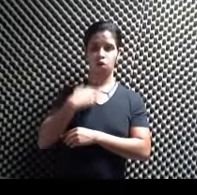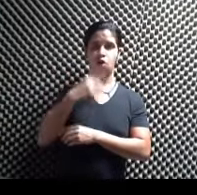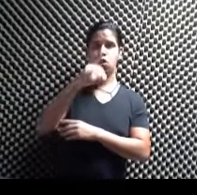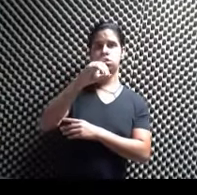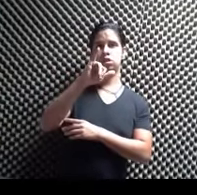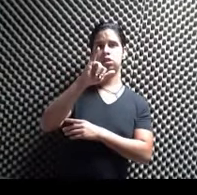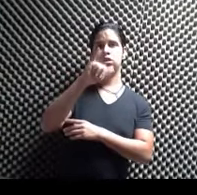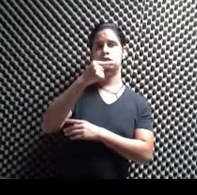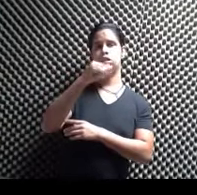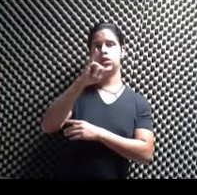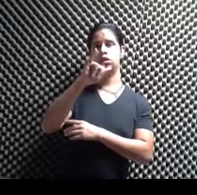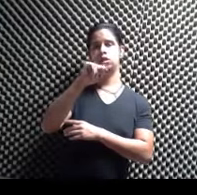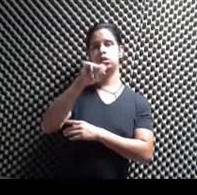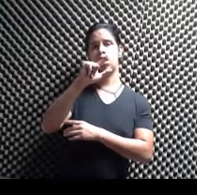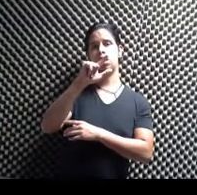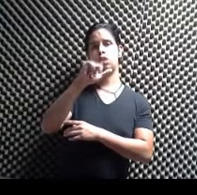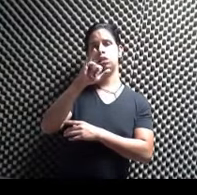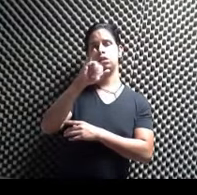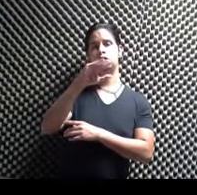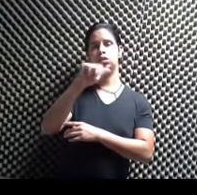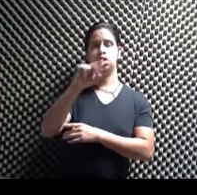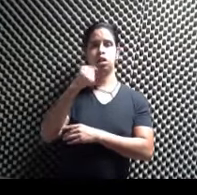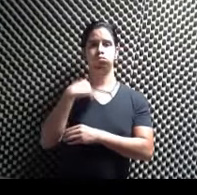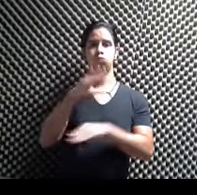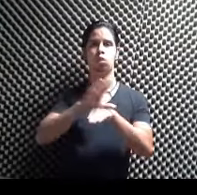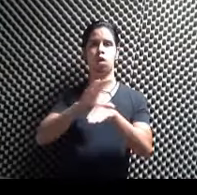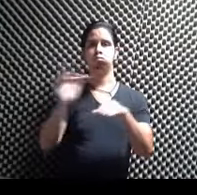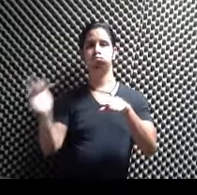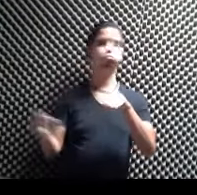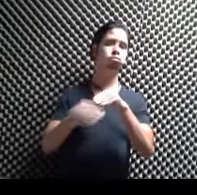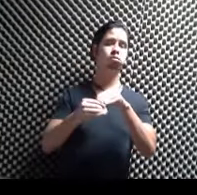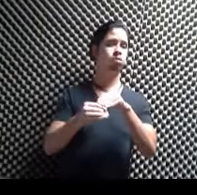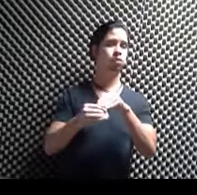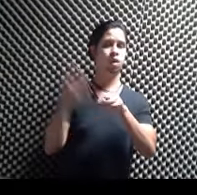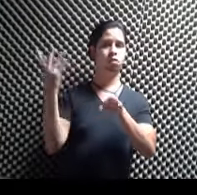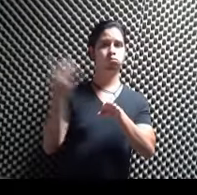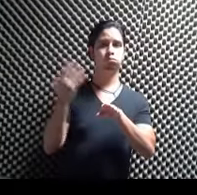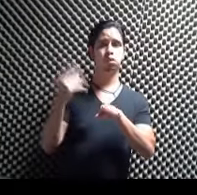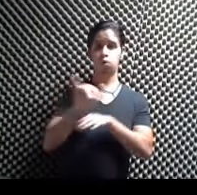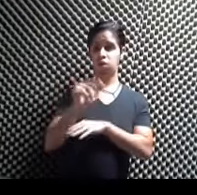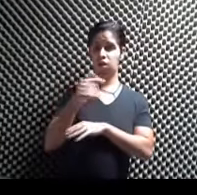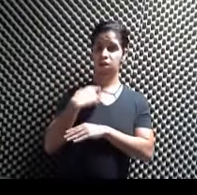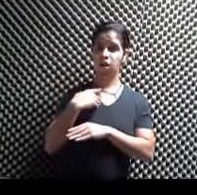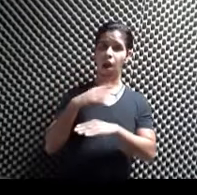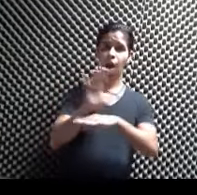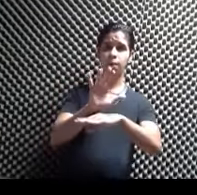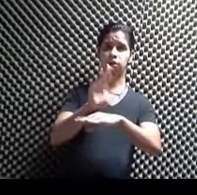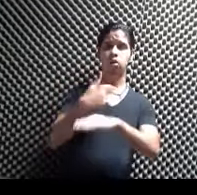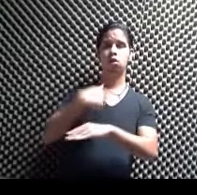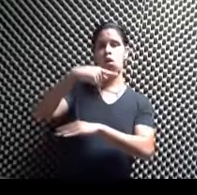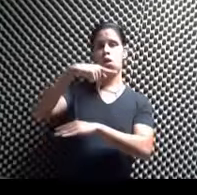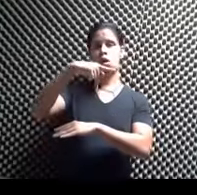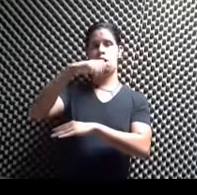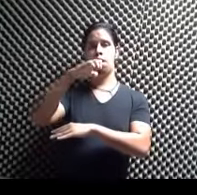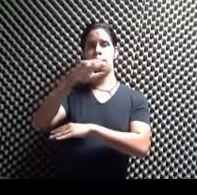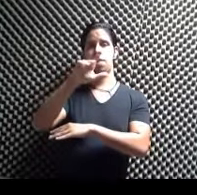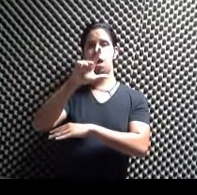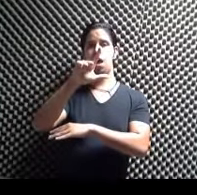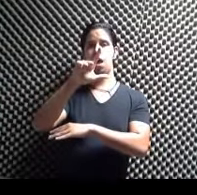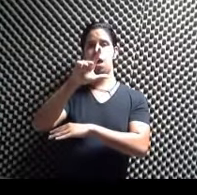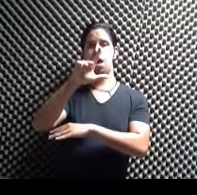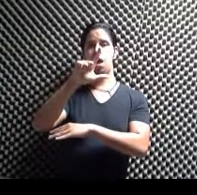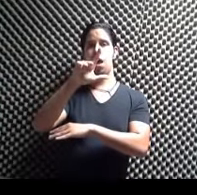¿Y sabes qué tiene el instituto en su archivo? Ajá. La división de la comunidad, la película Los Peloteros. ¿Tú te imaginas lo bueno que sería poder bajar la película